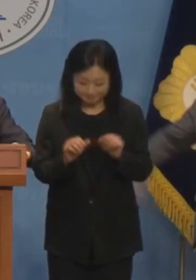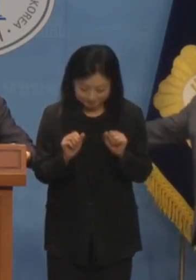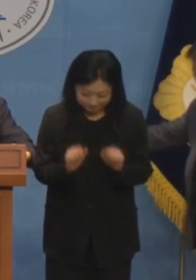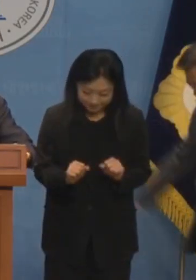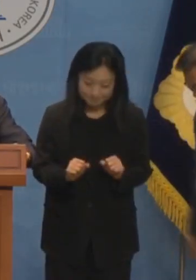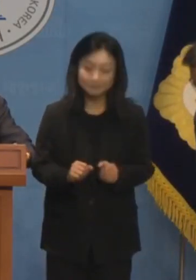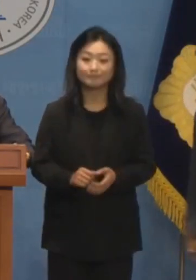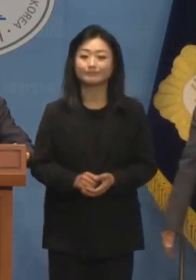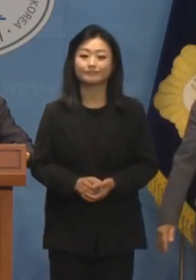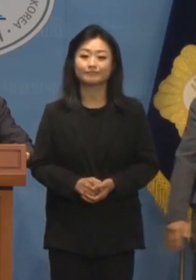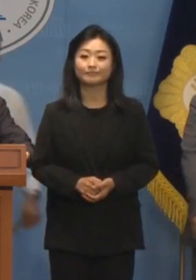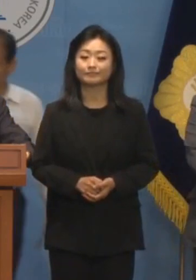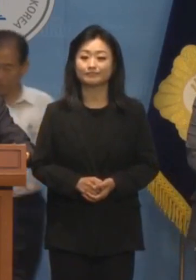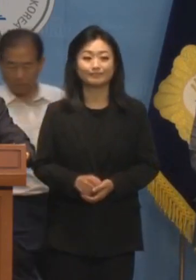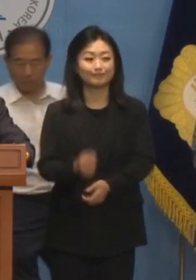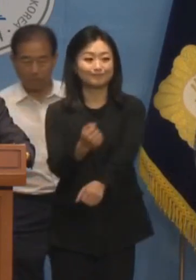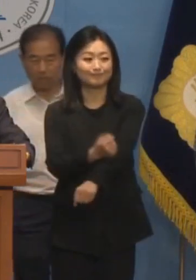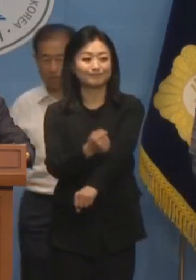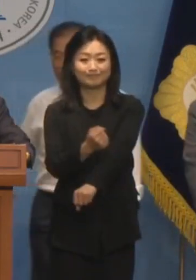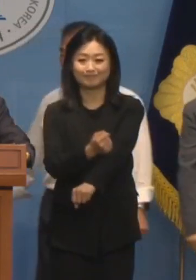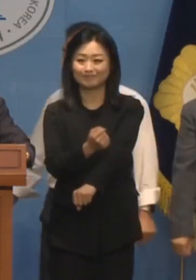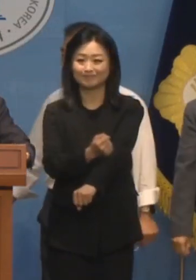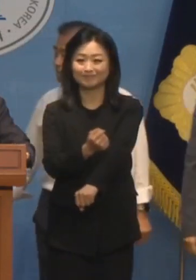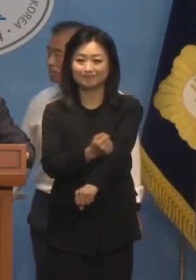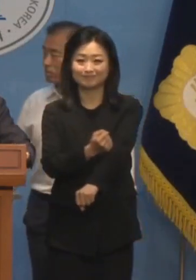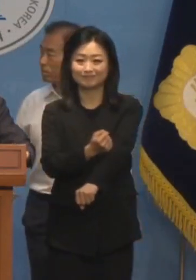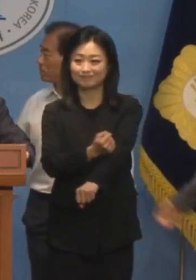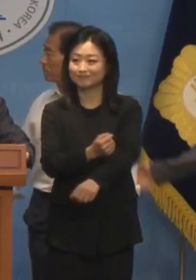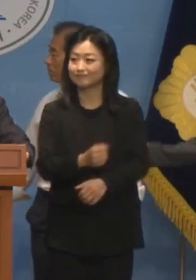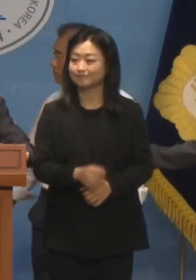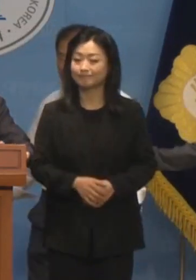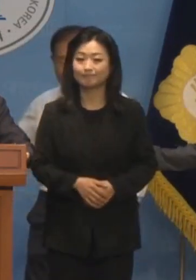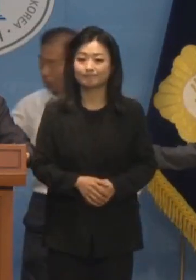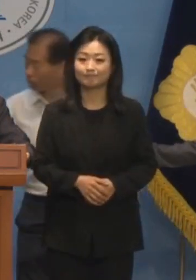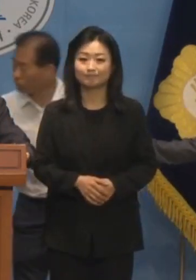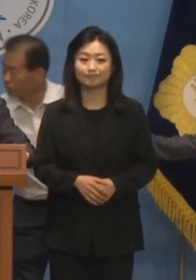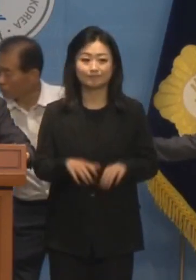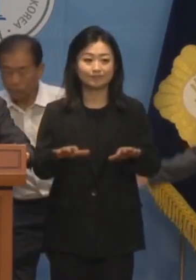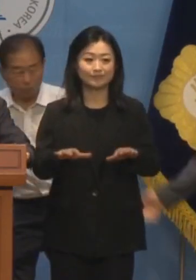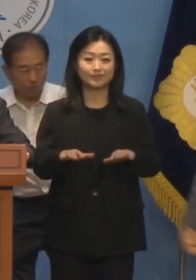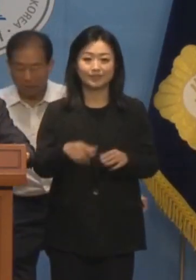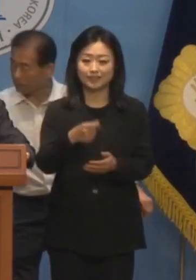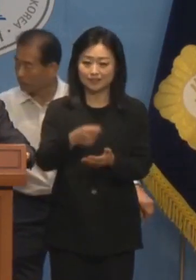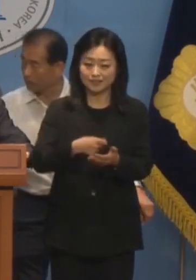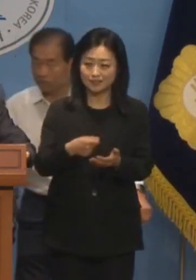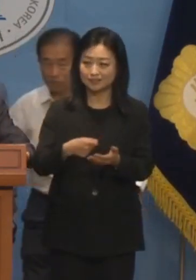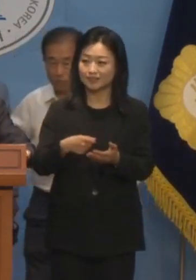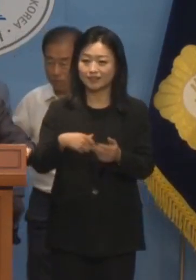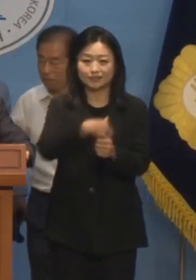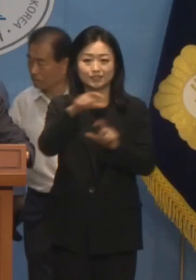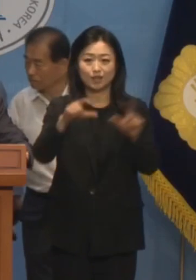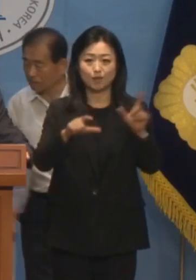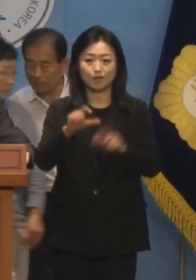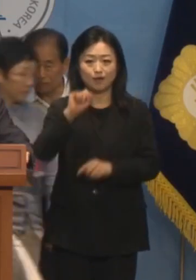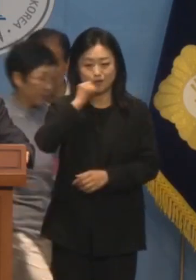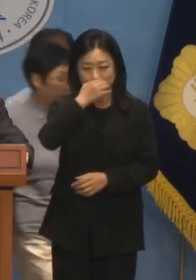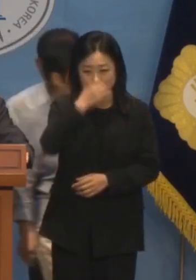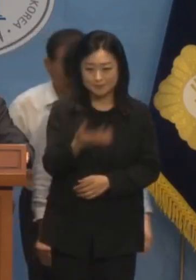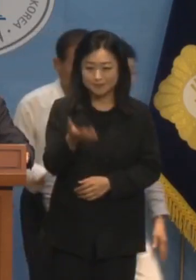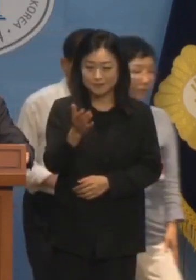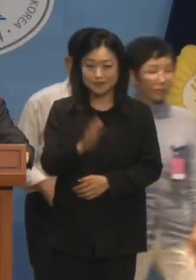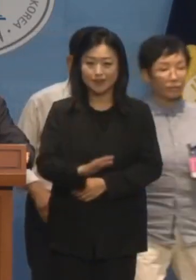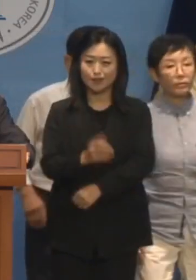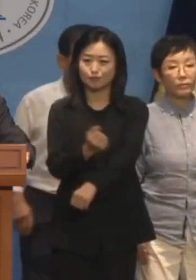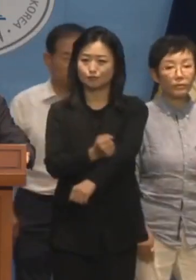안녕하십니까? 고생이 많으시죠? 척박한 언론 환경 속에서 고생들이 많으신지를 잘